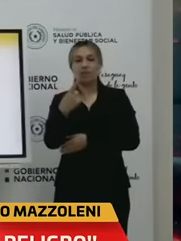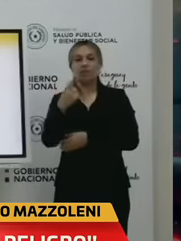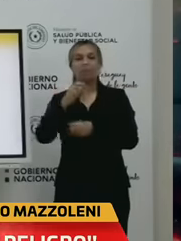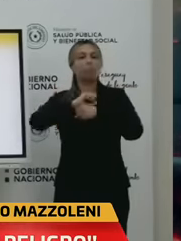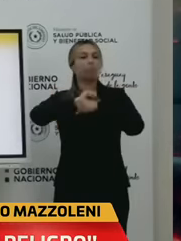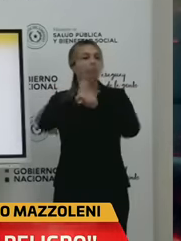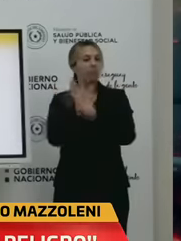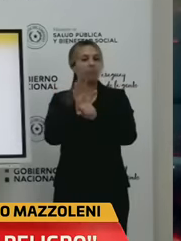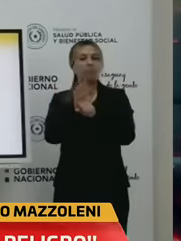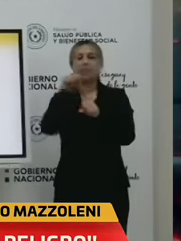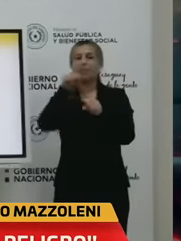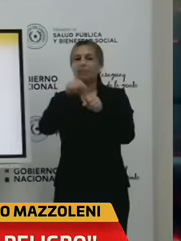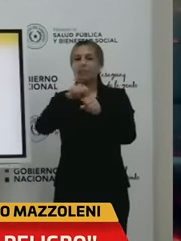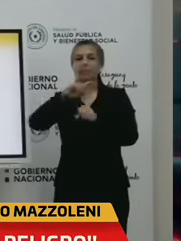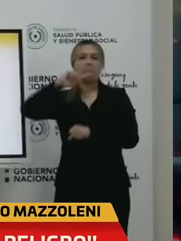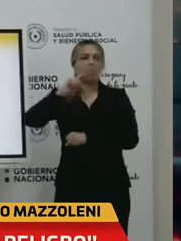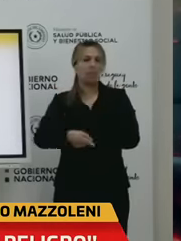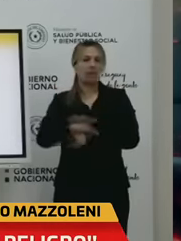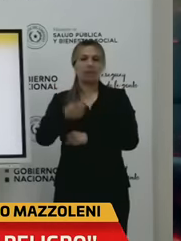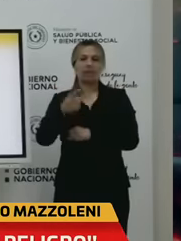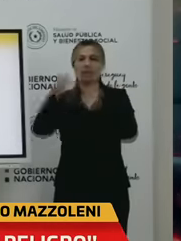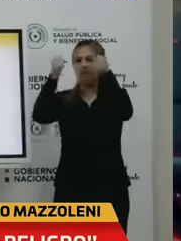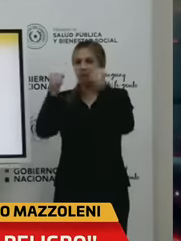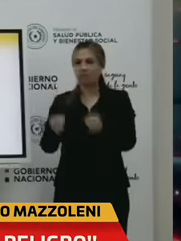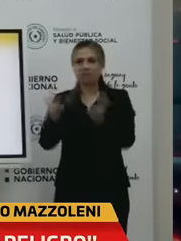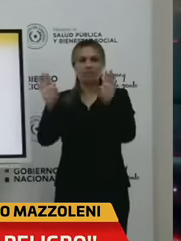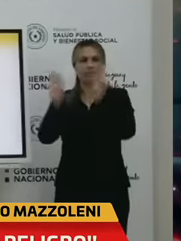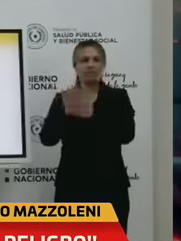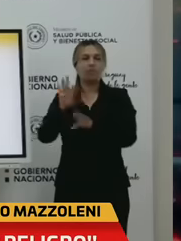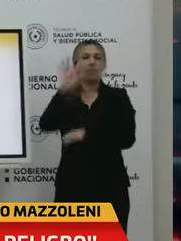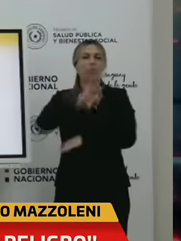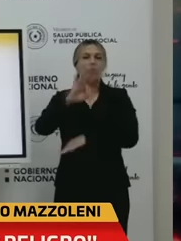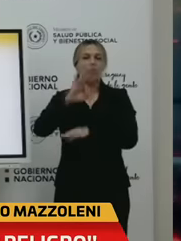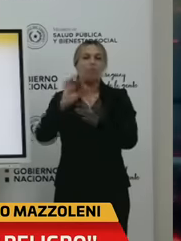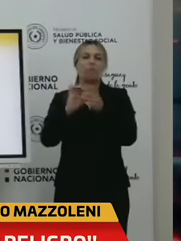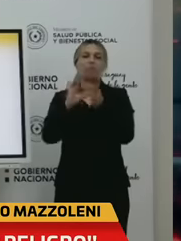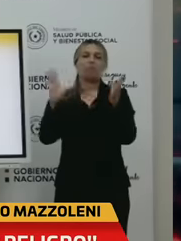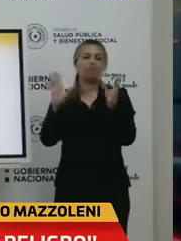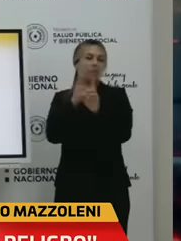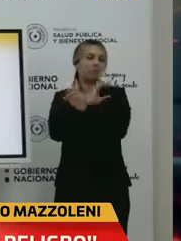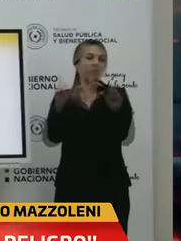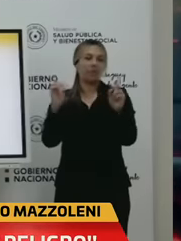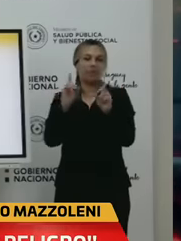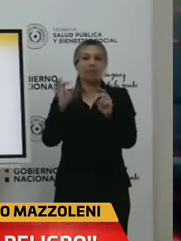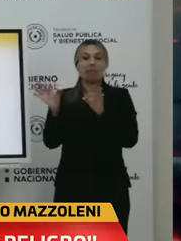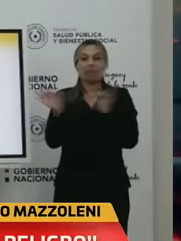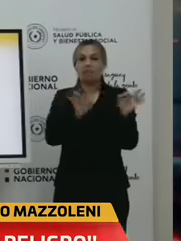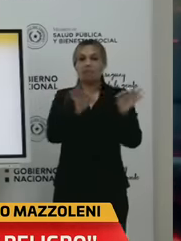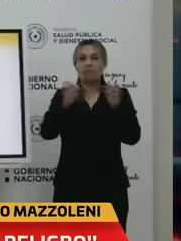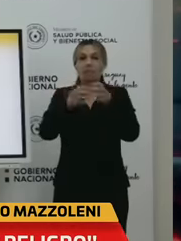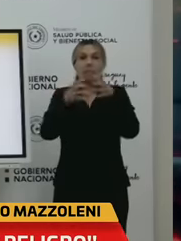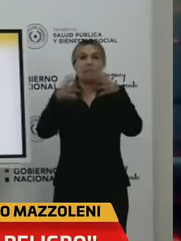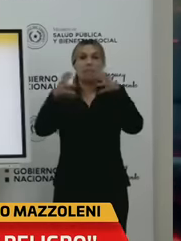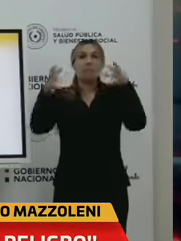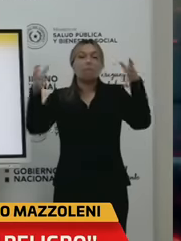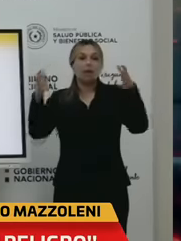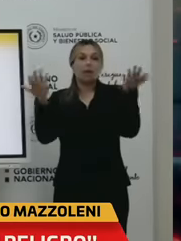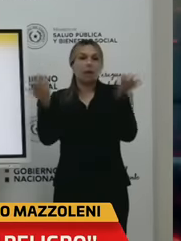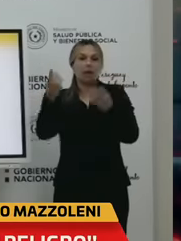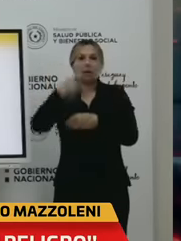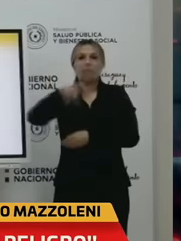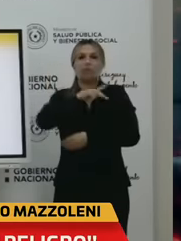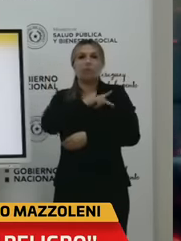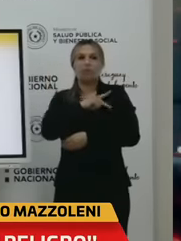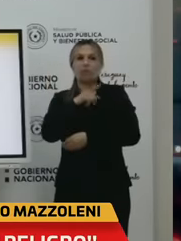virus puede determinar eso. Si nosotros no nos comportamos bien, si la situación desmejora epidemiológicamente, no va a haber nadie que